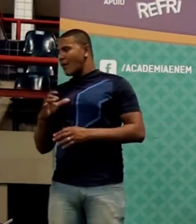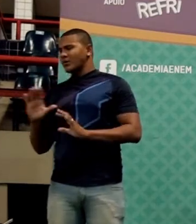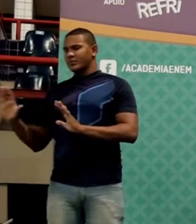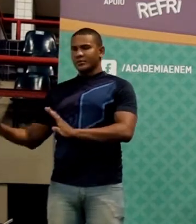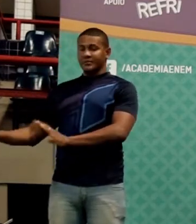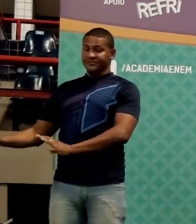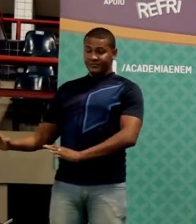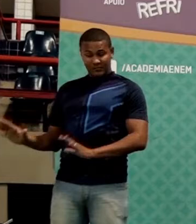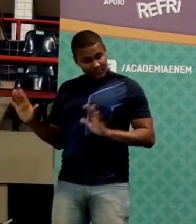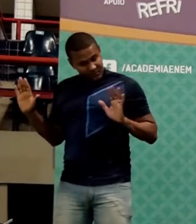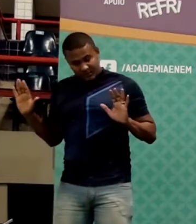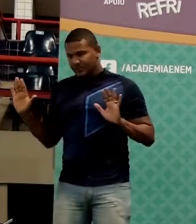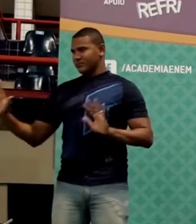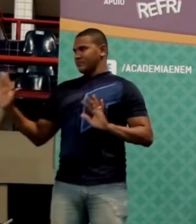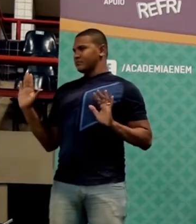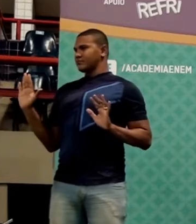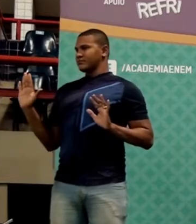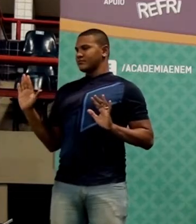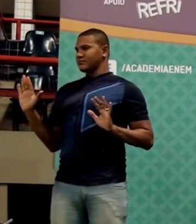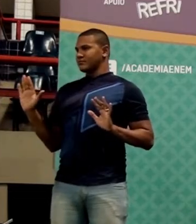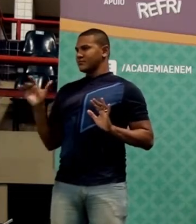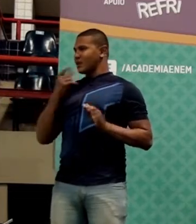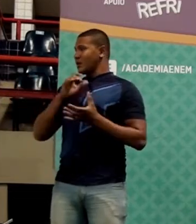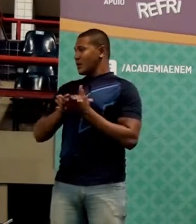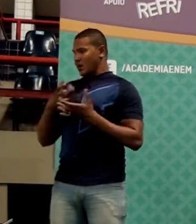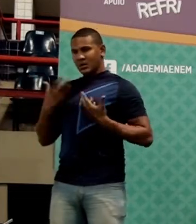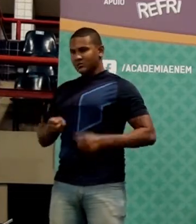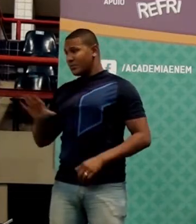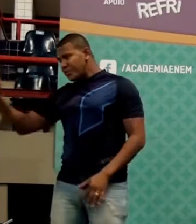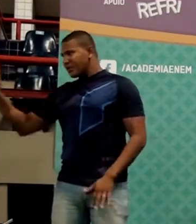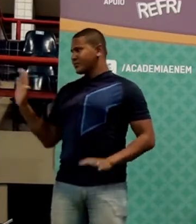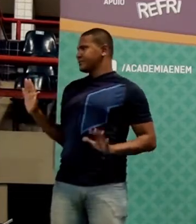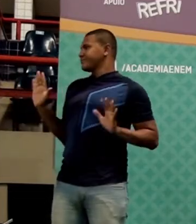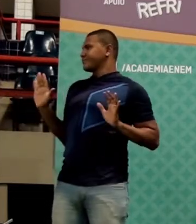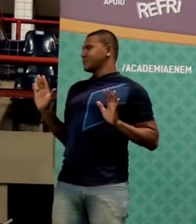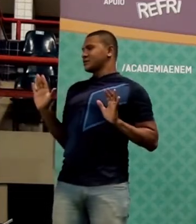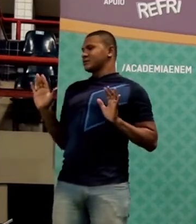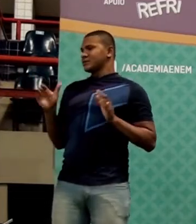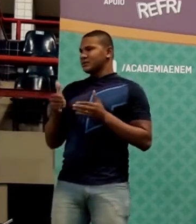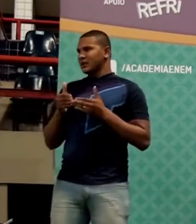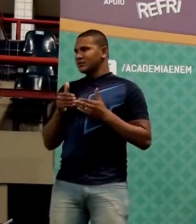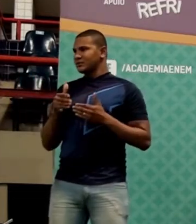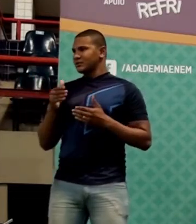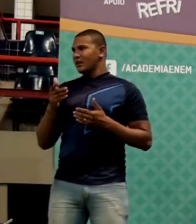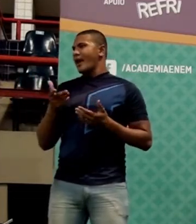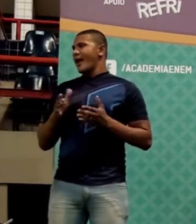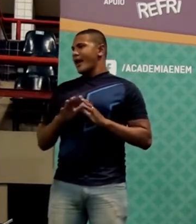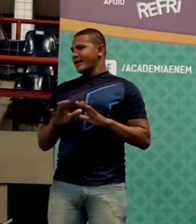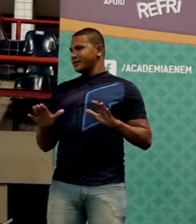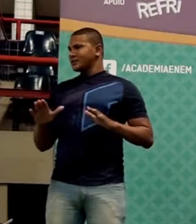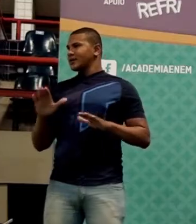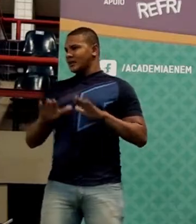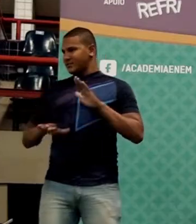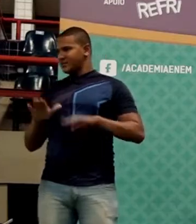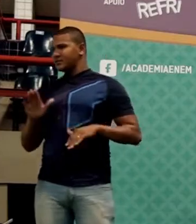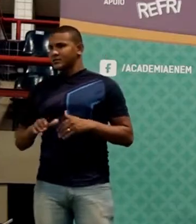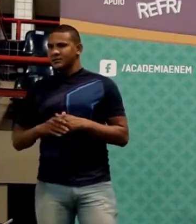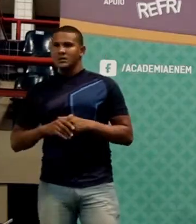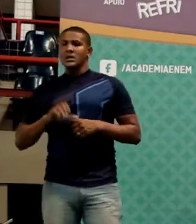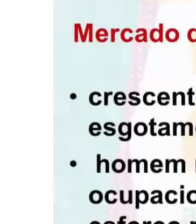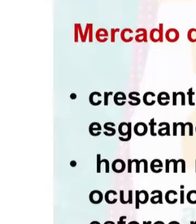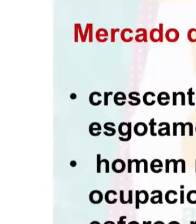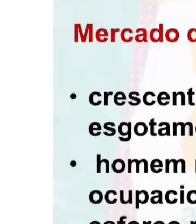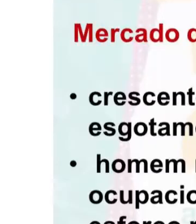boca. Não olhe nem para mim para não ter vontade, né? Está acabado, morrendo ali com sono. Aí vem o